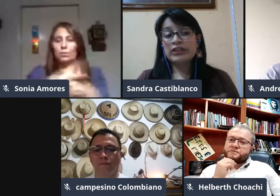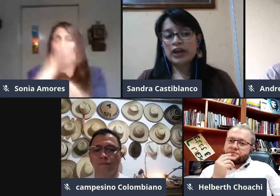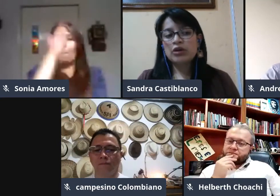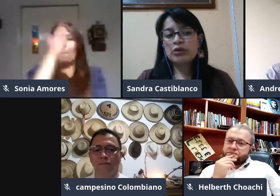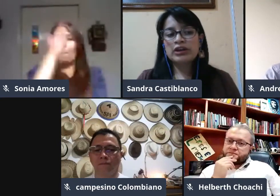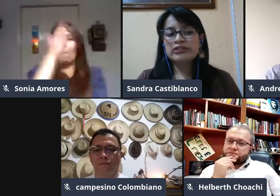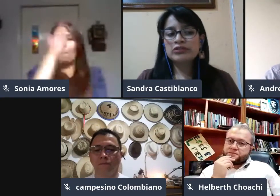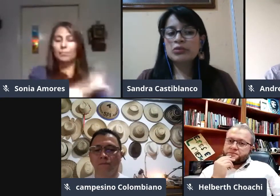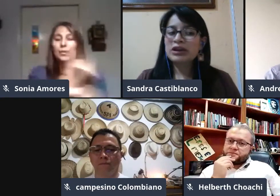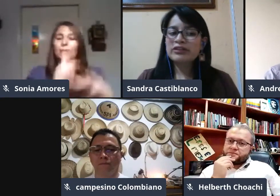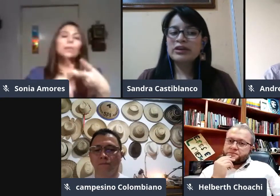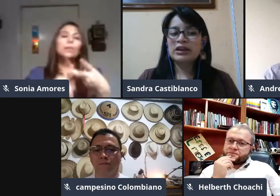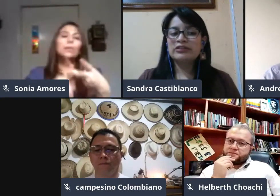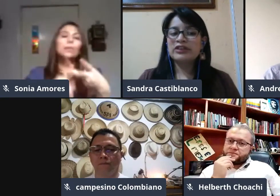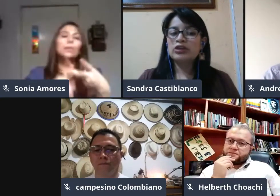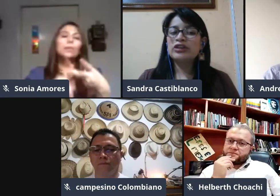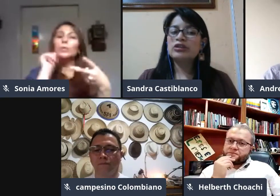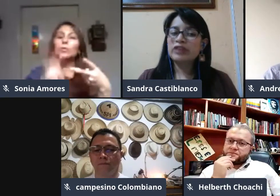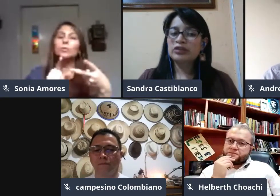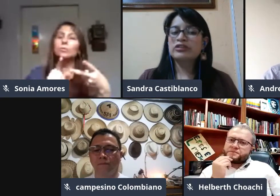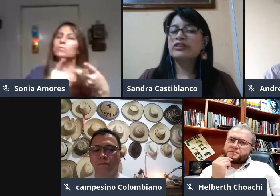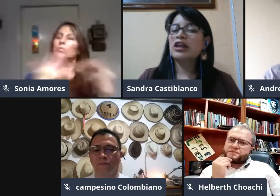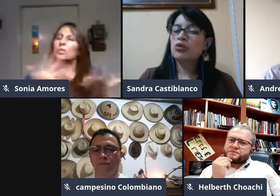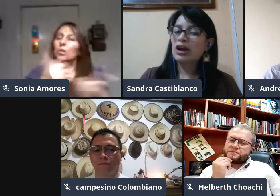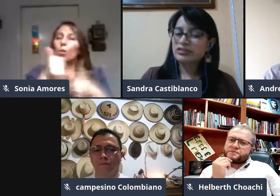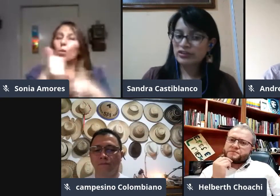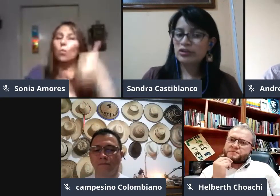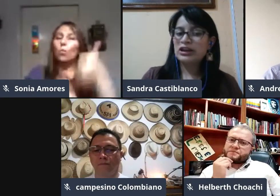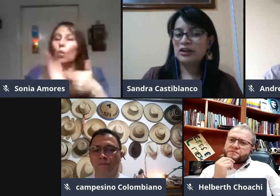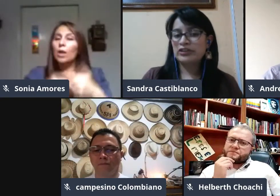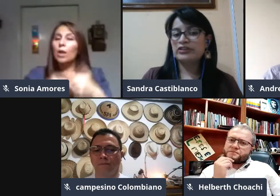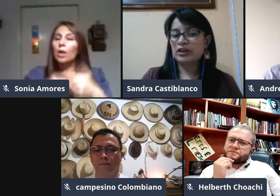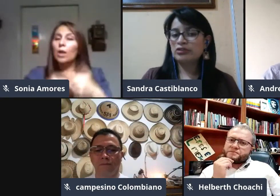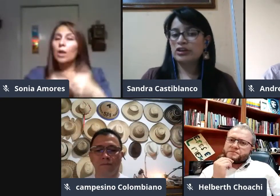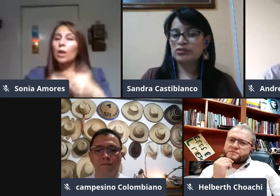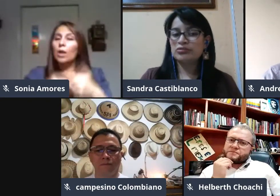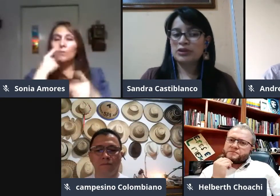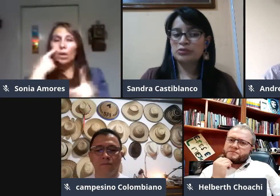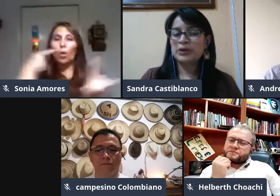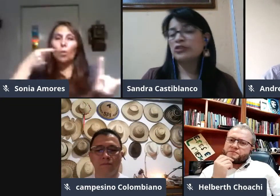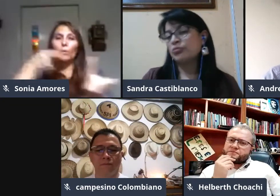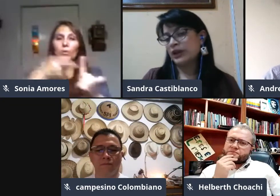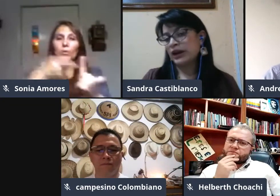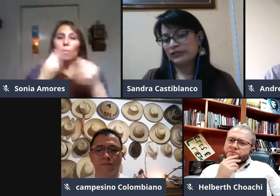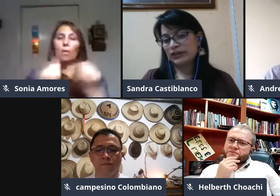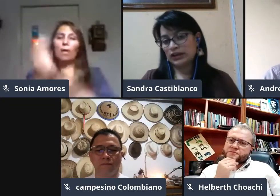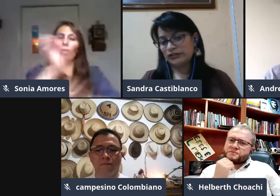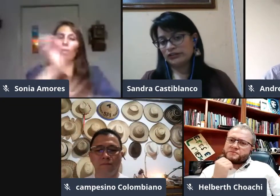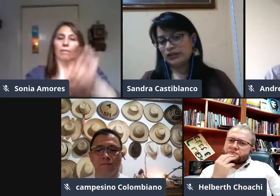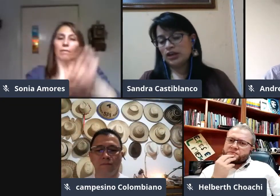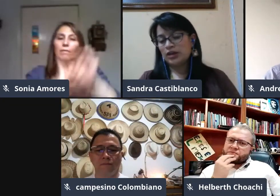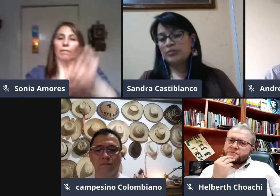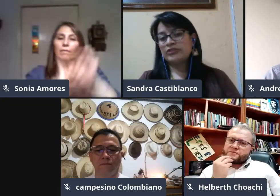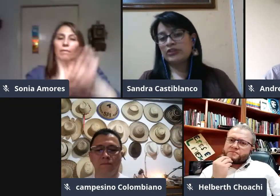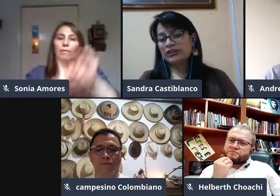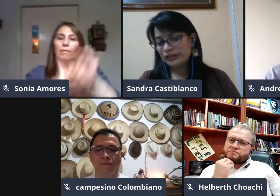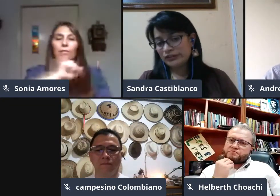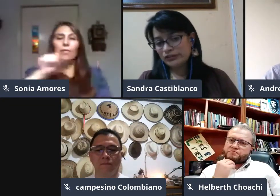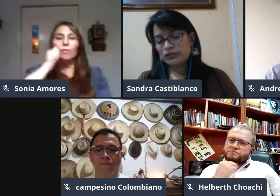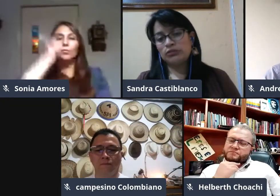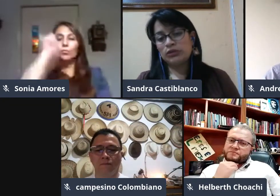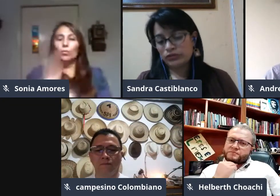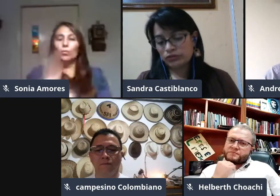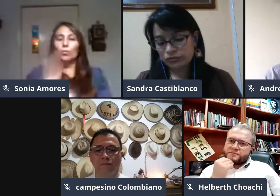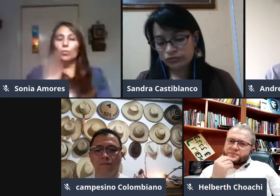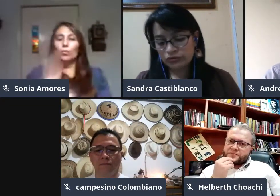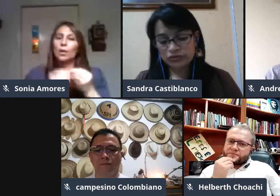está este diálogo es, ¿cuáles deberían ser los derroteros desde la educación y la defensa de los derechos humanos para superar esta crisis? Profesor